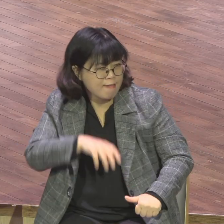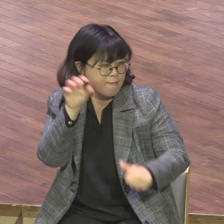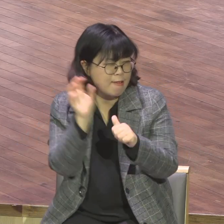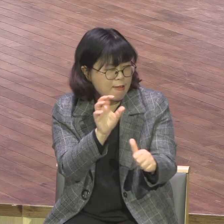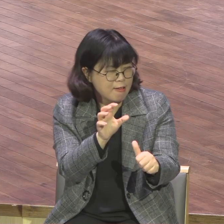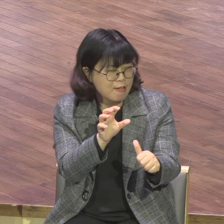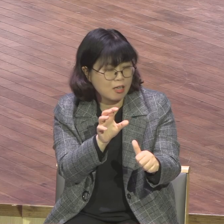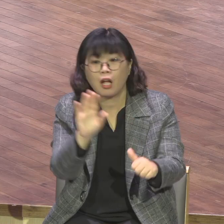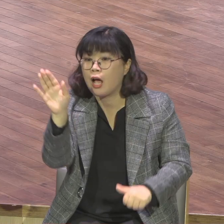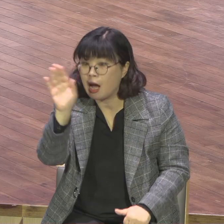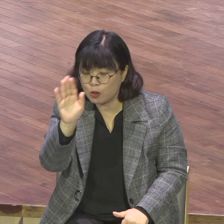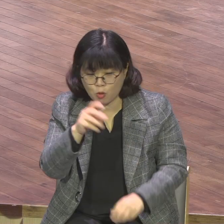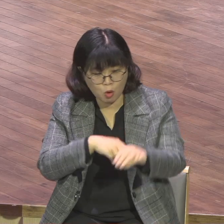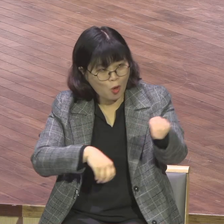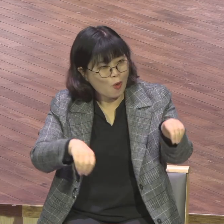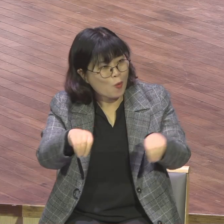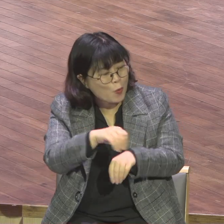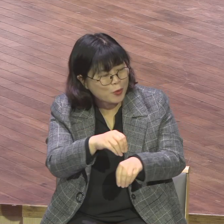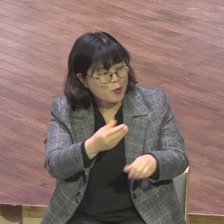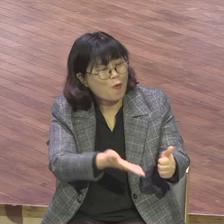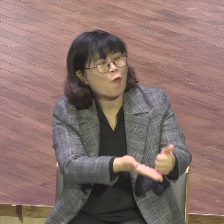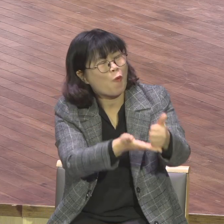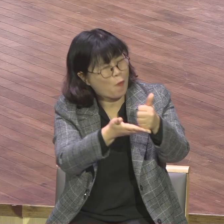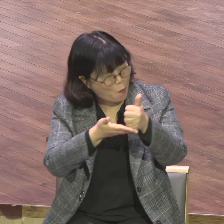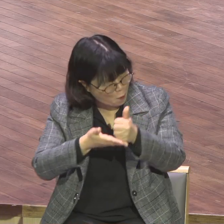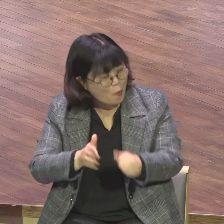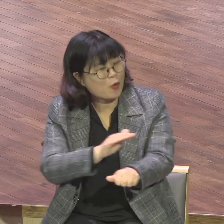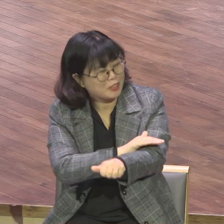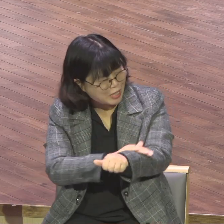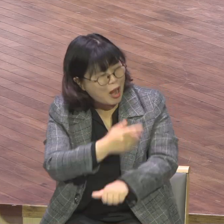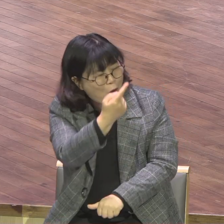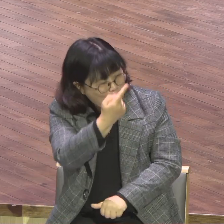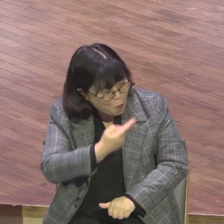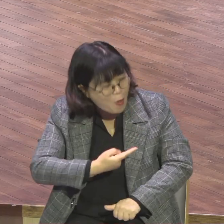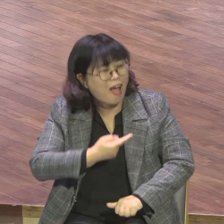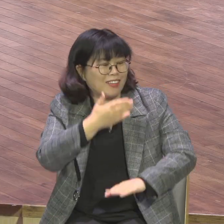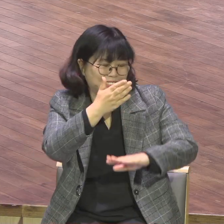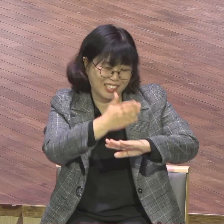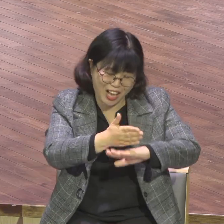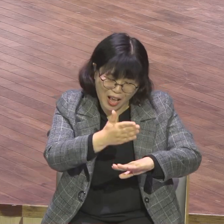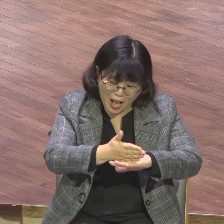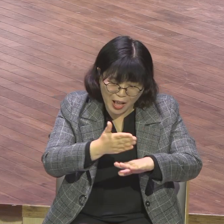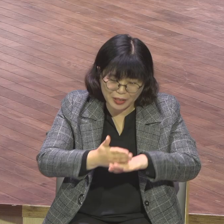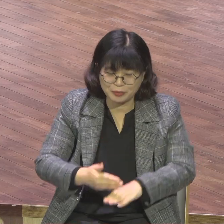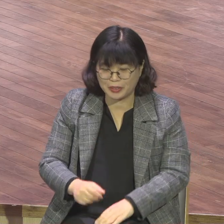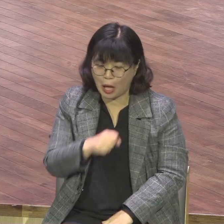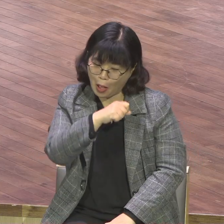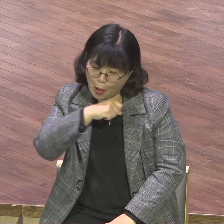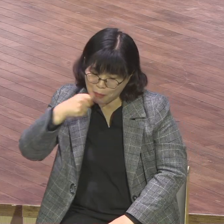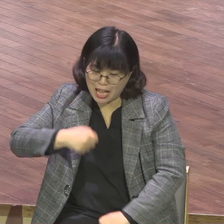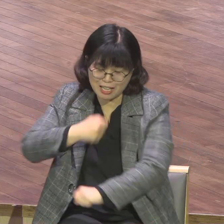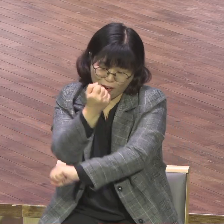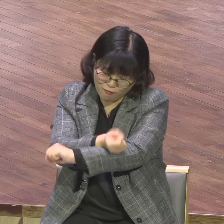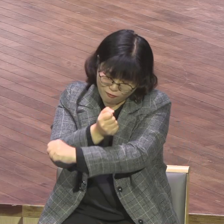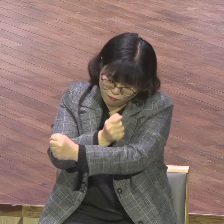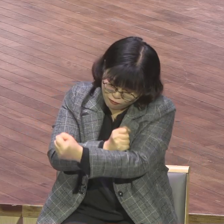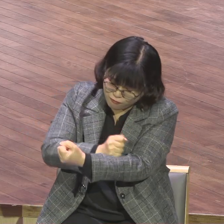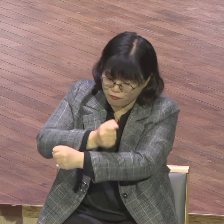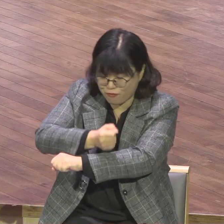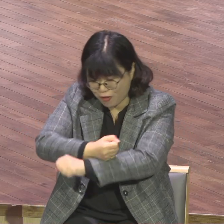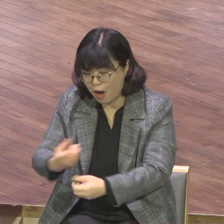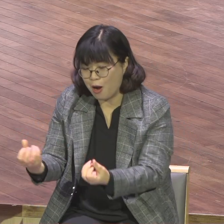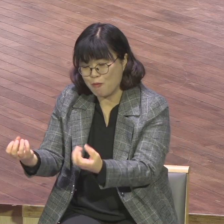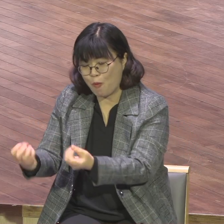보고 그랬죠. 감동을 받겠다는 얘기예요. 아니 다른 부인들은 막 바가지 끓는데 절대 안 그래.